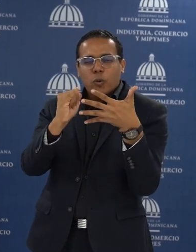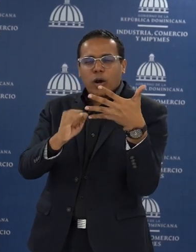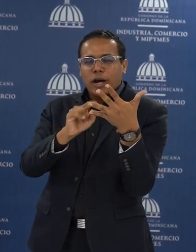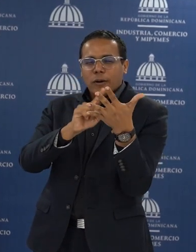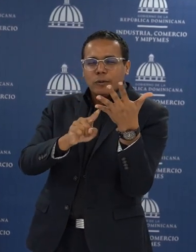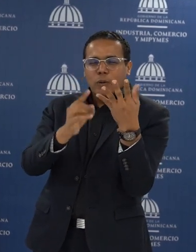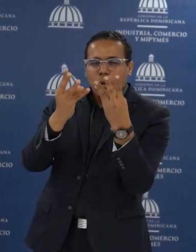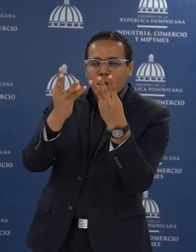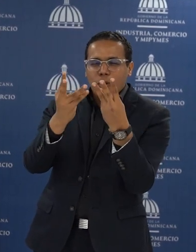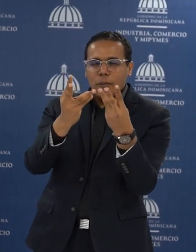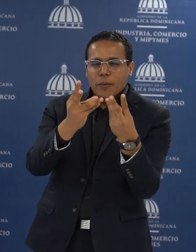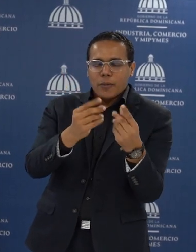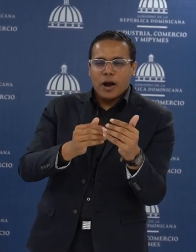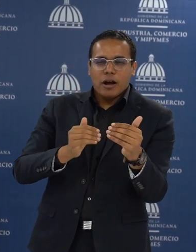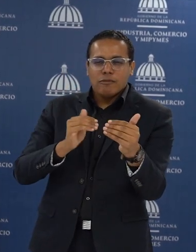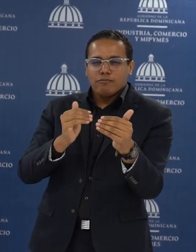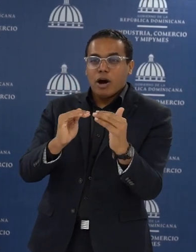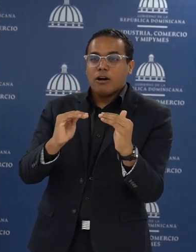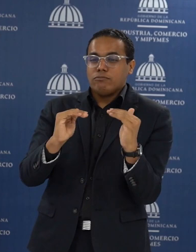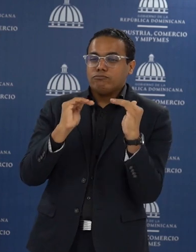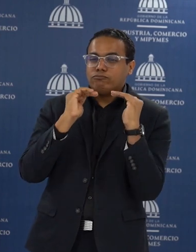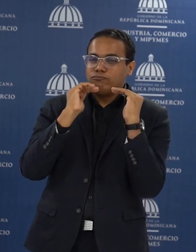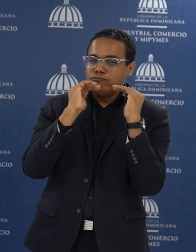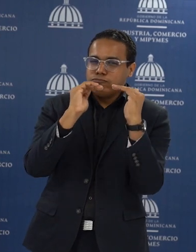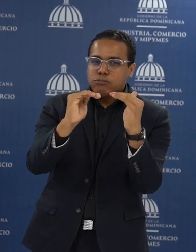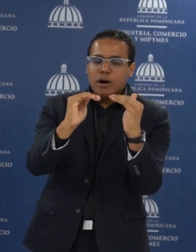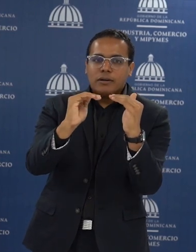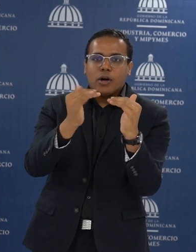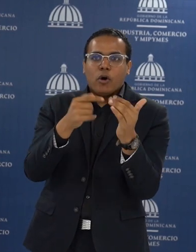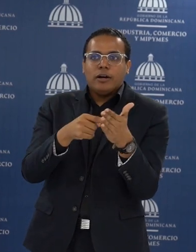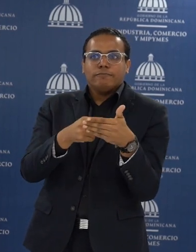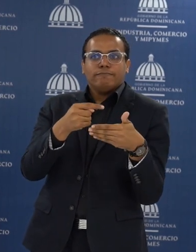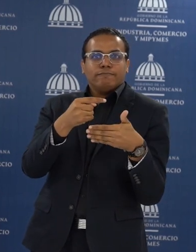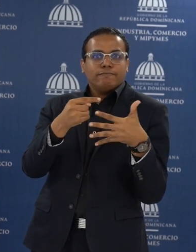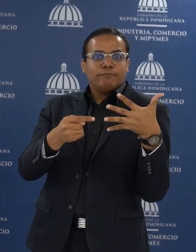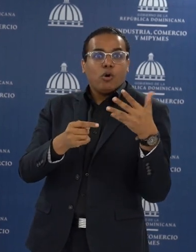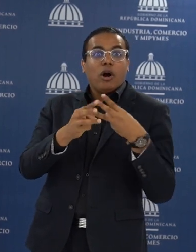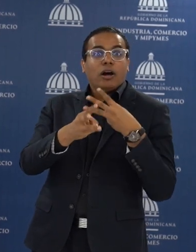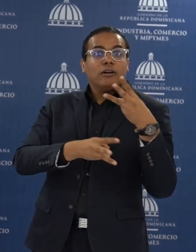mantengan en esos estándares que exige hoy un mundo